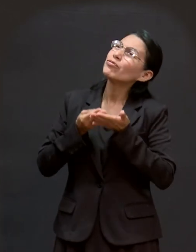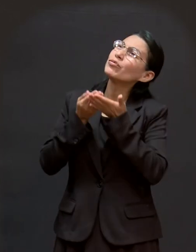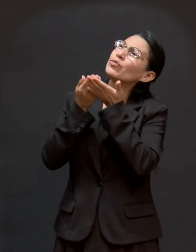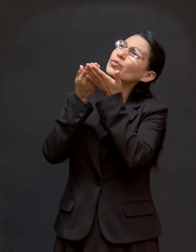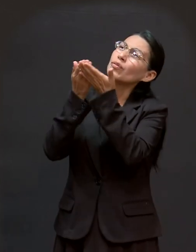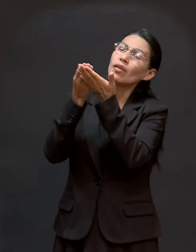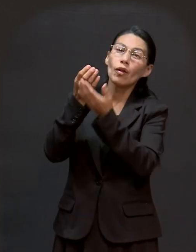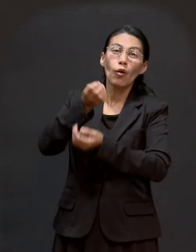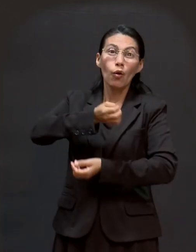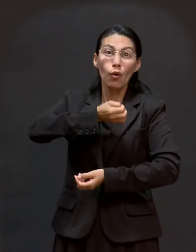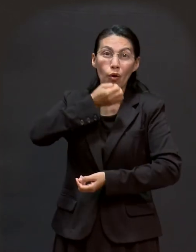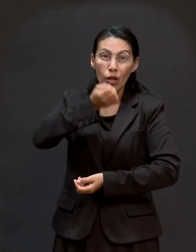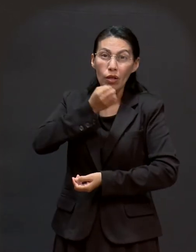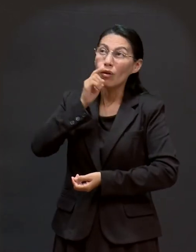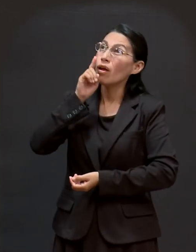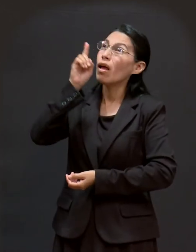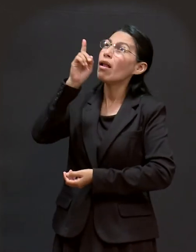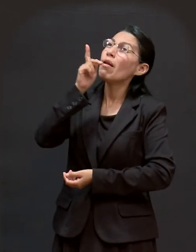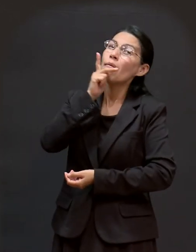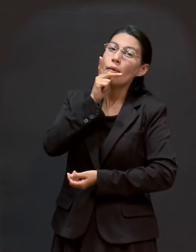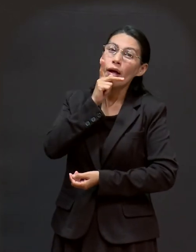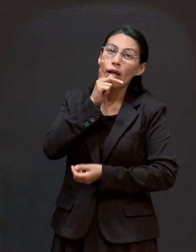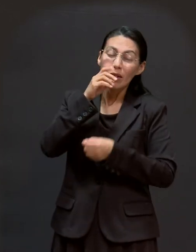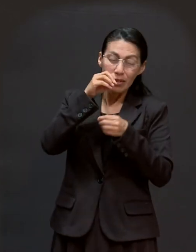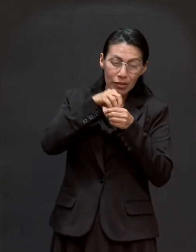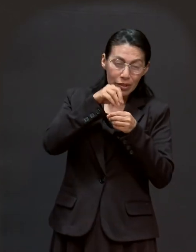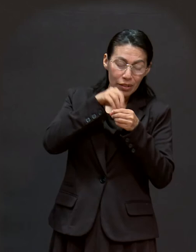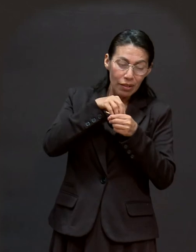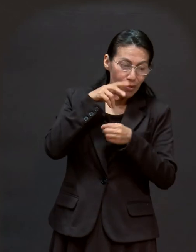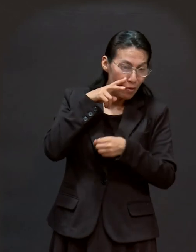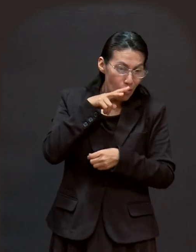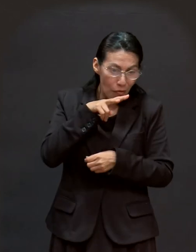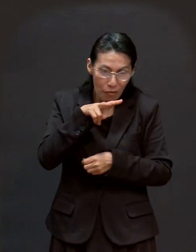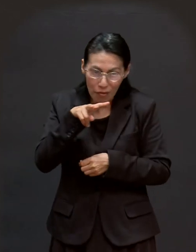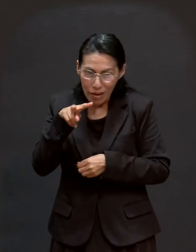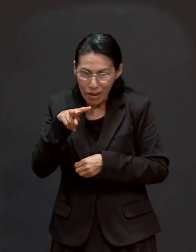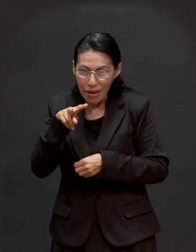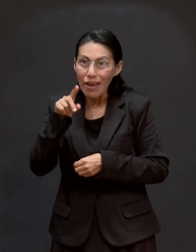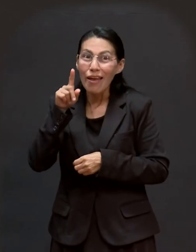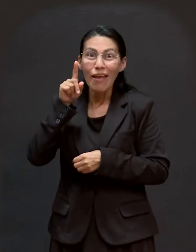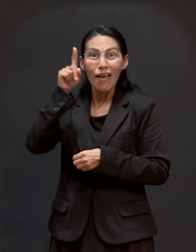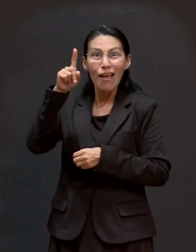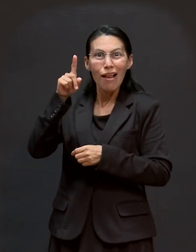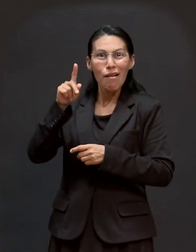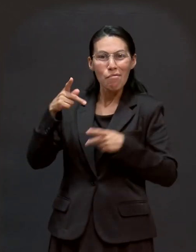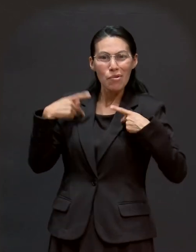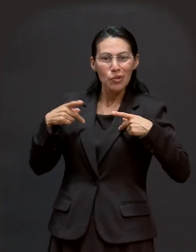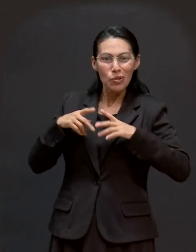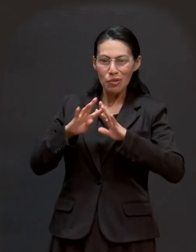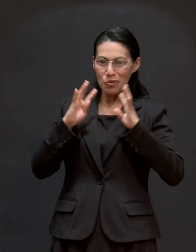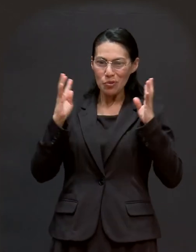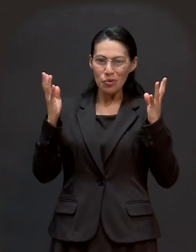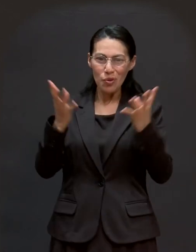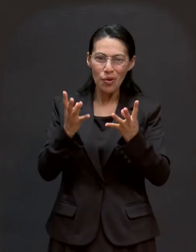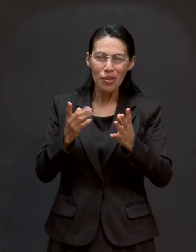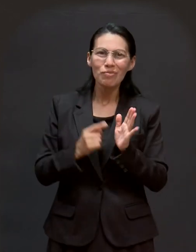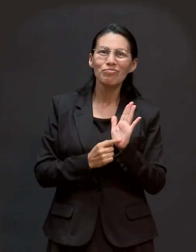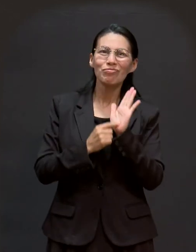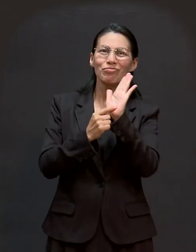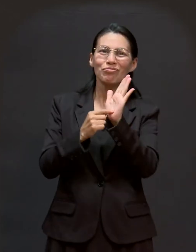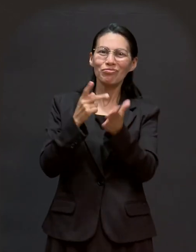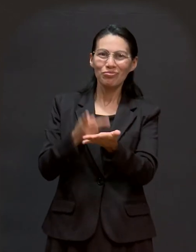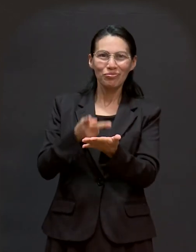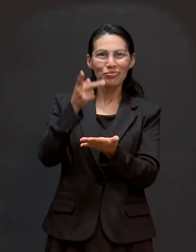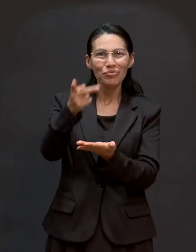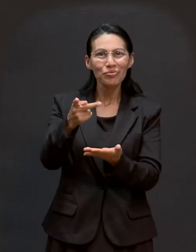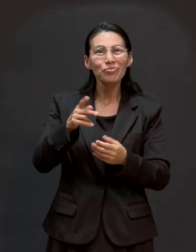jesús dijo orando a tu padre que ve en secreto y tu padre que ve en secreto te recompensará en